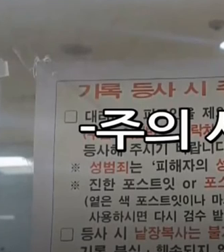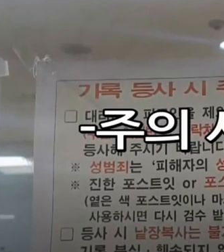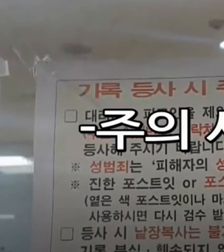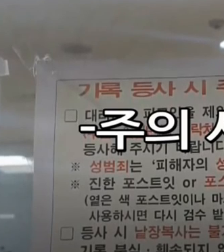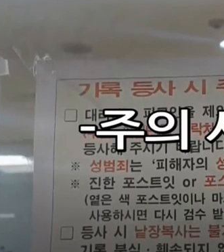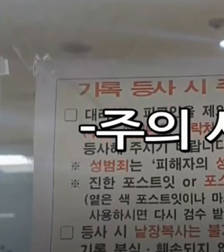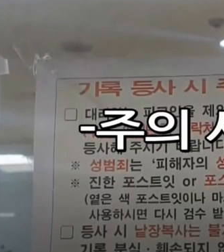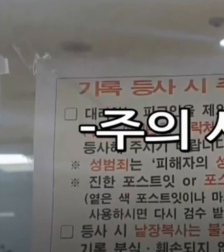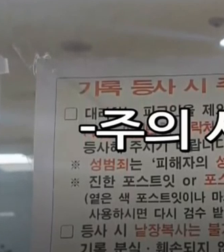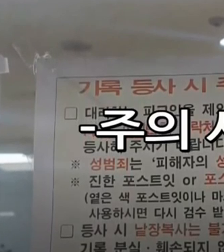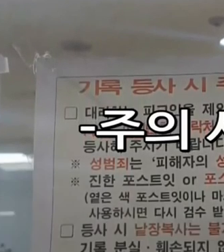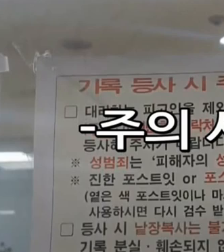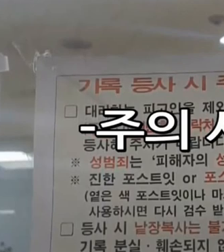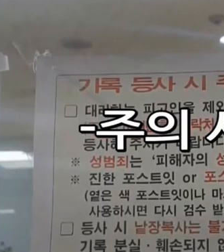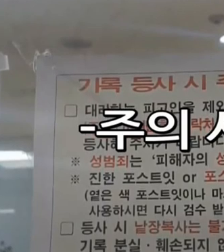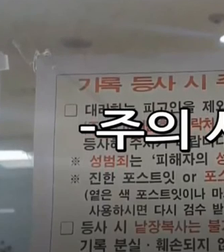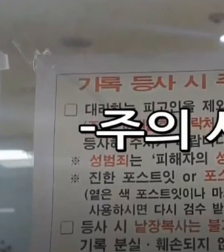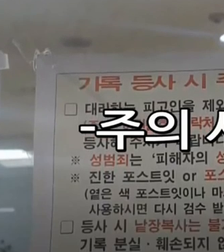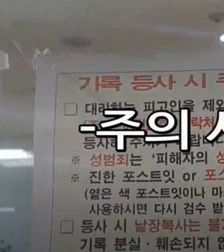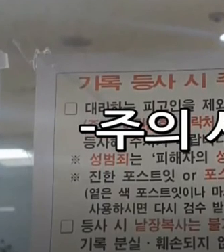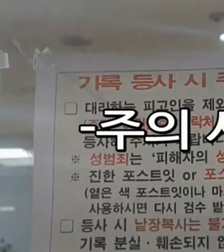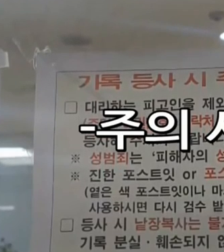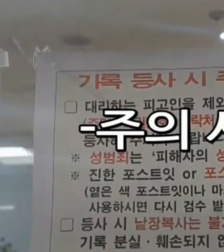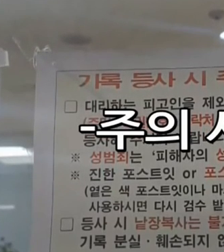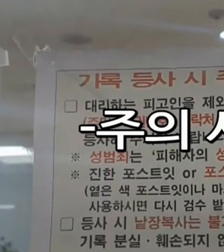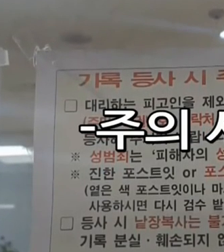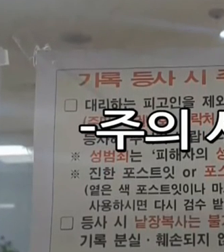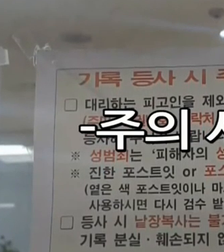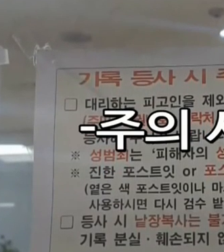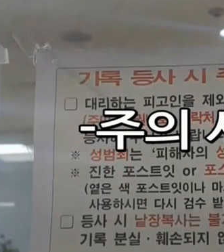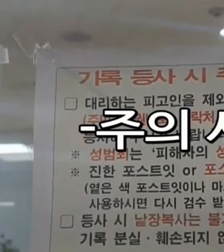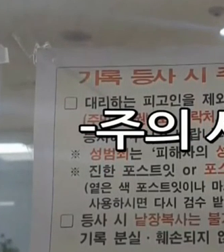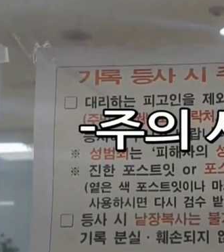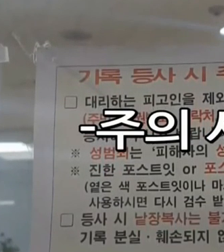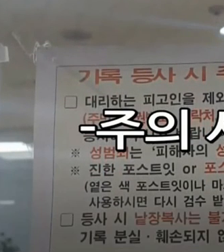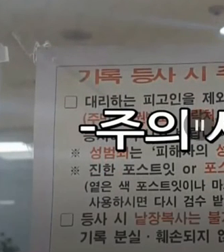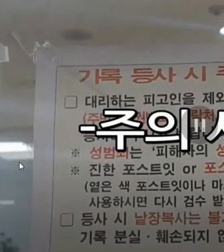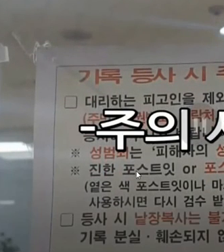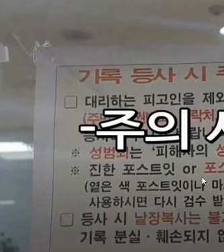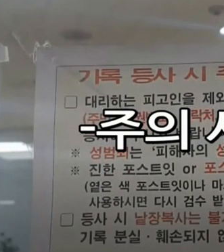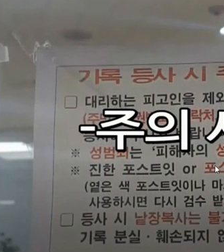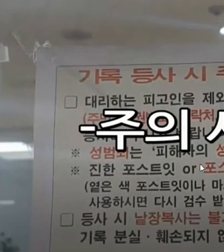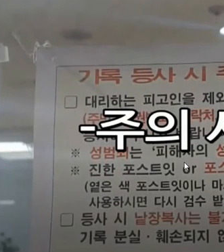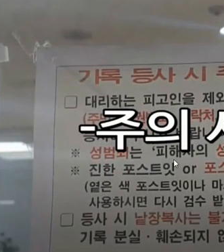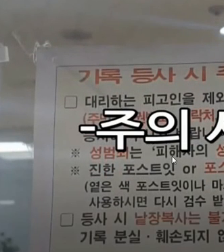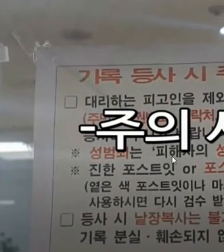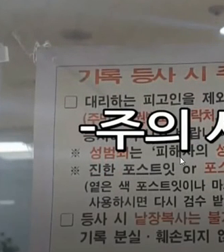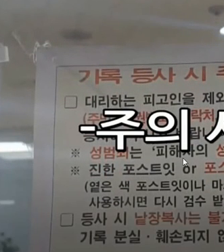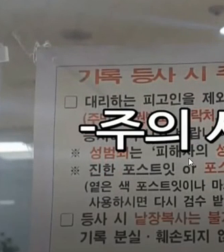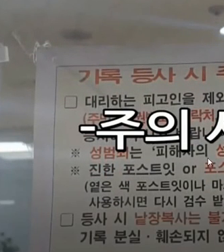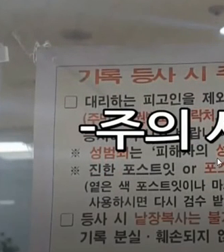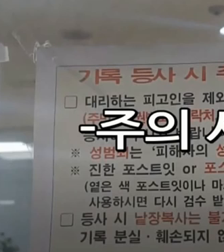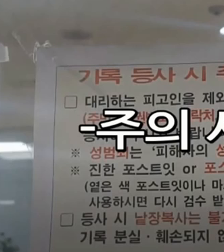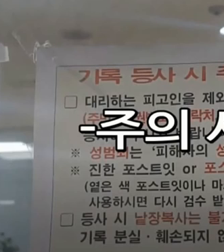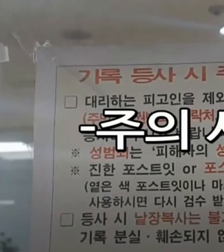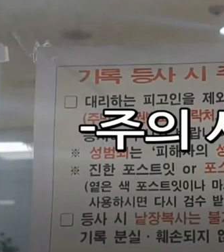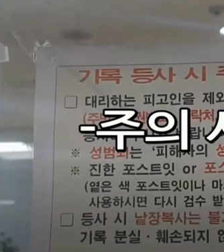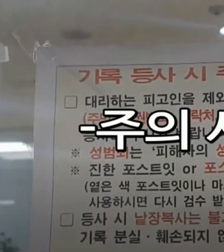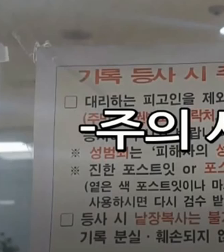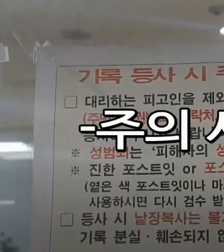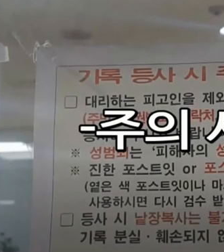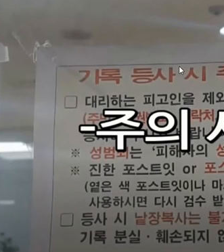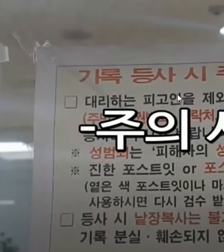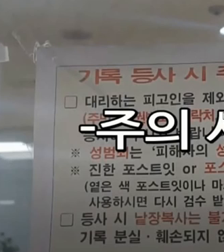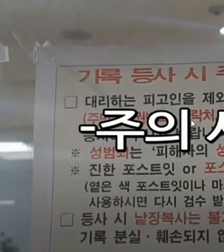또 조심하셔야 합니다. 원본을 절대 훼손하시면 안 됩니다. 그러니까 뭐 이런